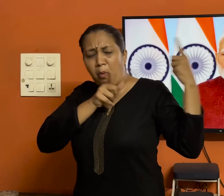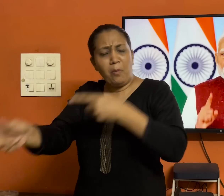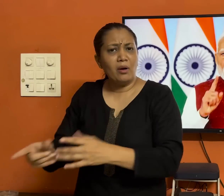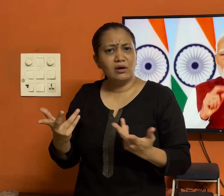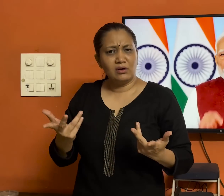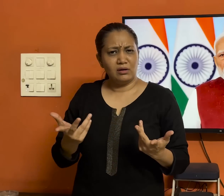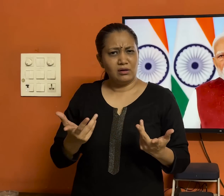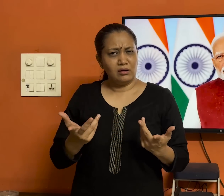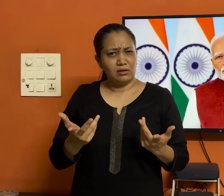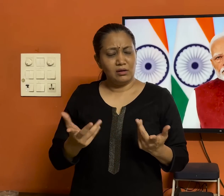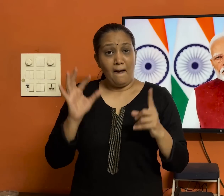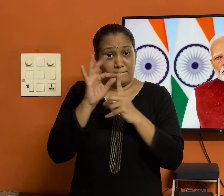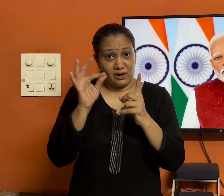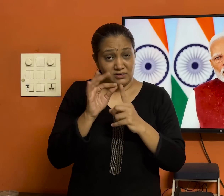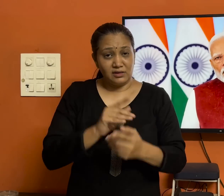पाकिस्तान ने